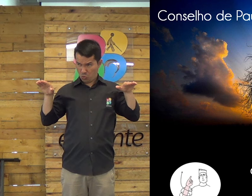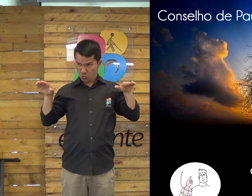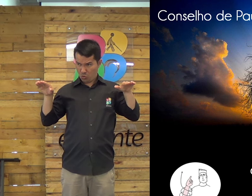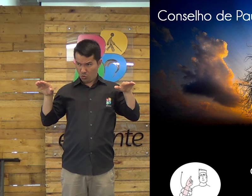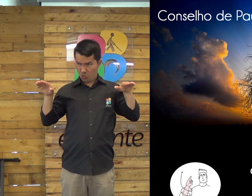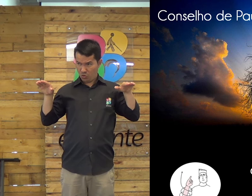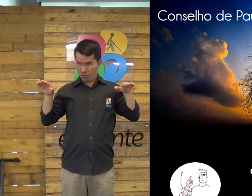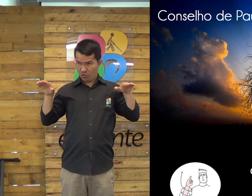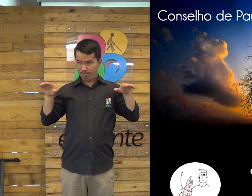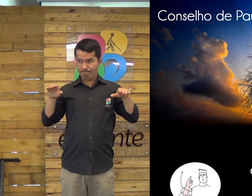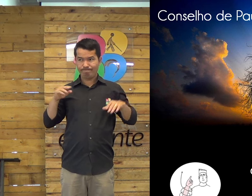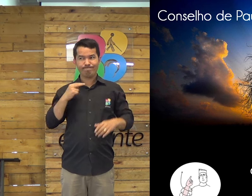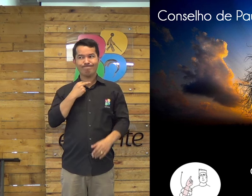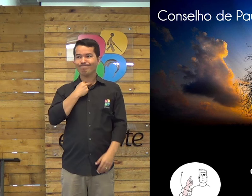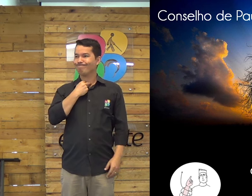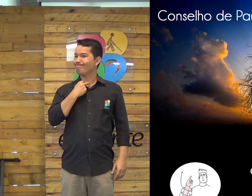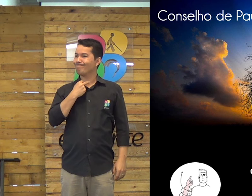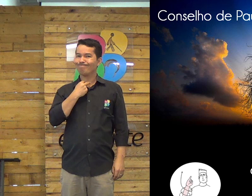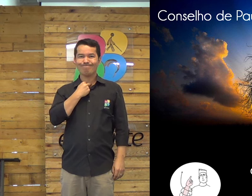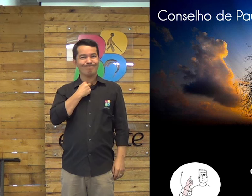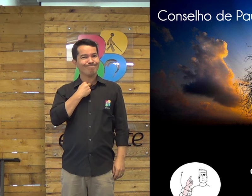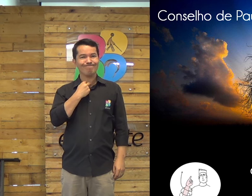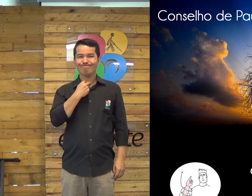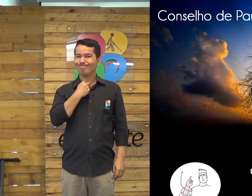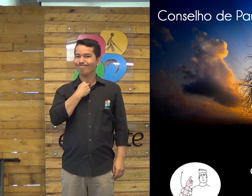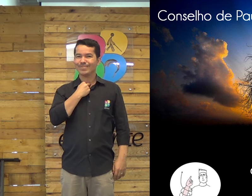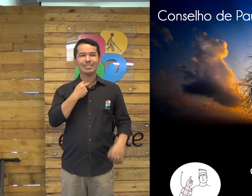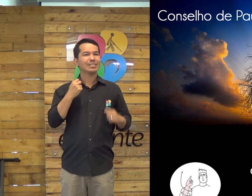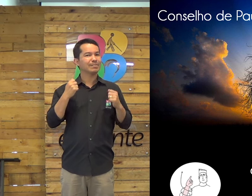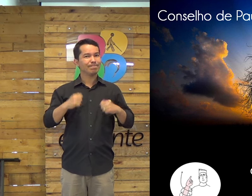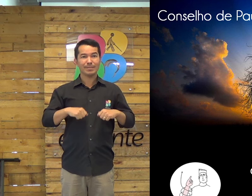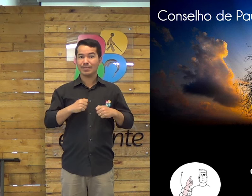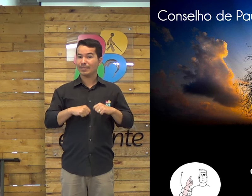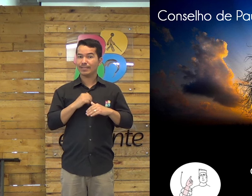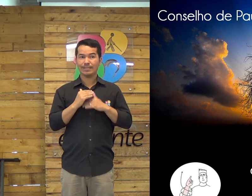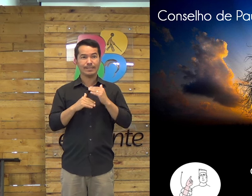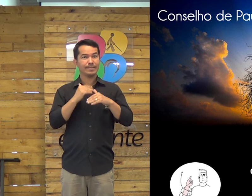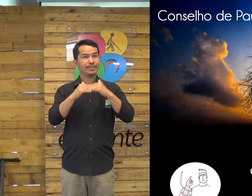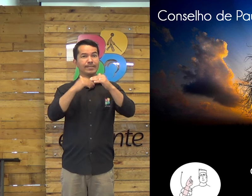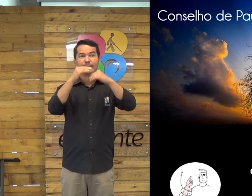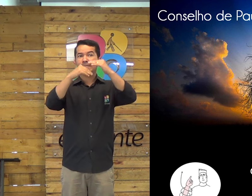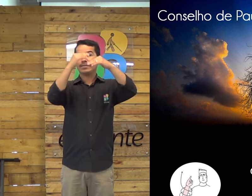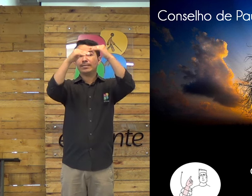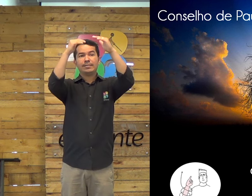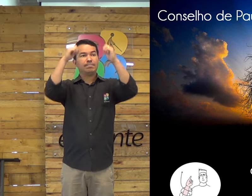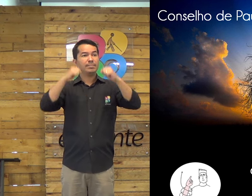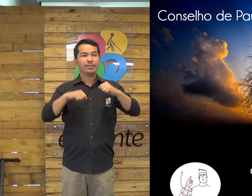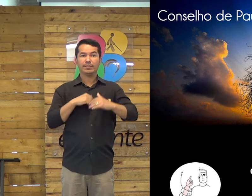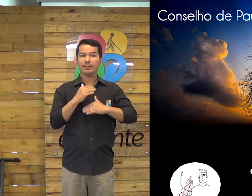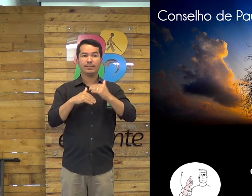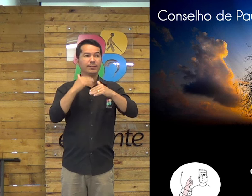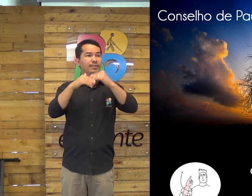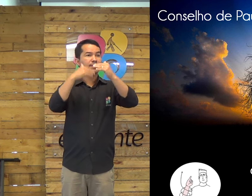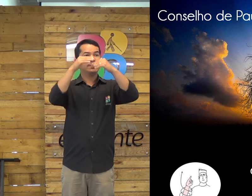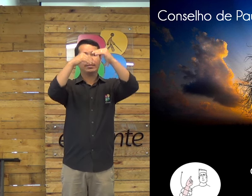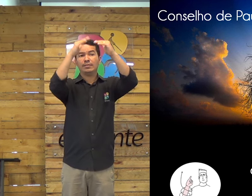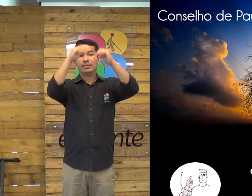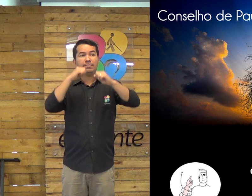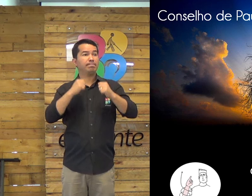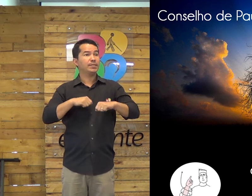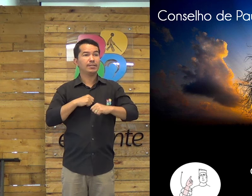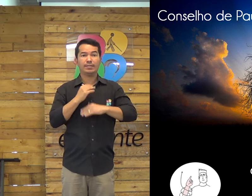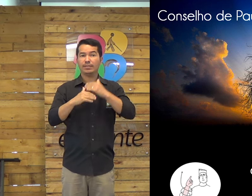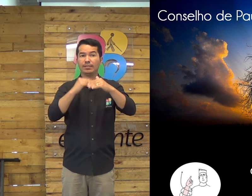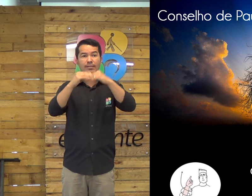ao limite? Não precisa aprender. Não pode fazer isso. Aprenda,